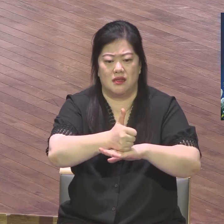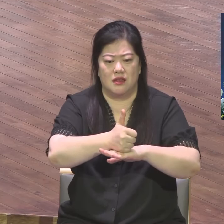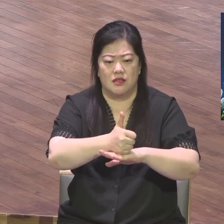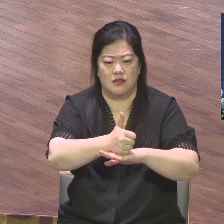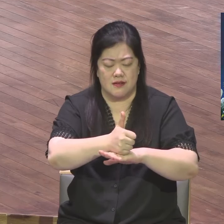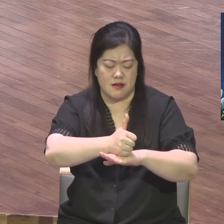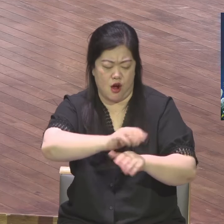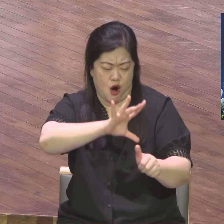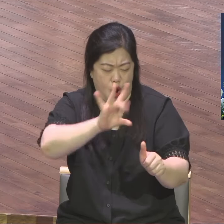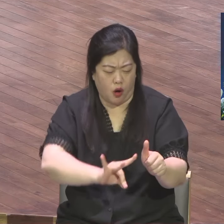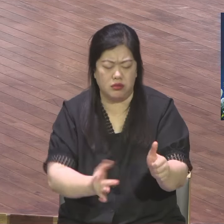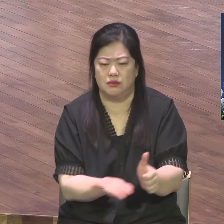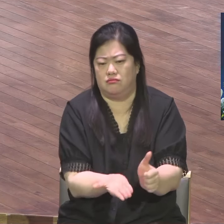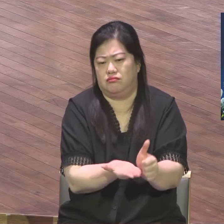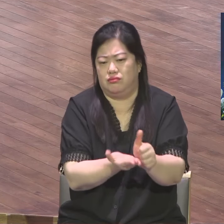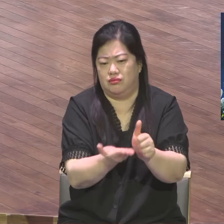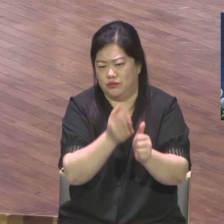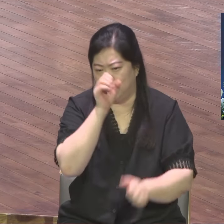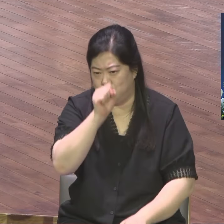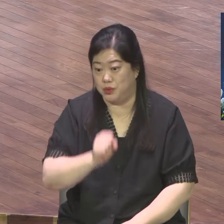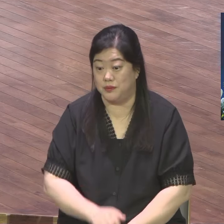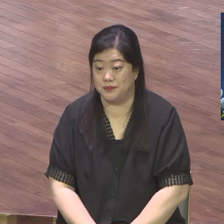말이야. 국제학교